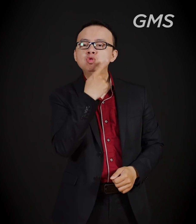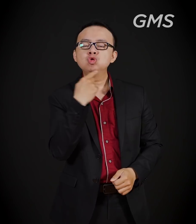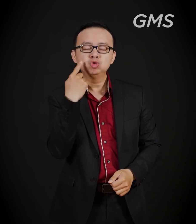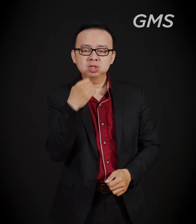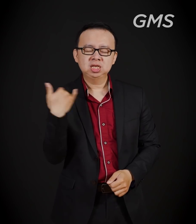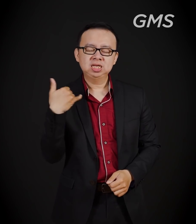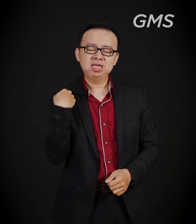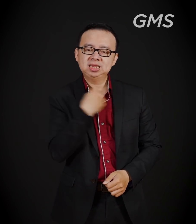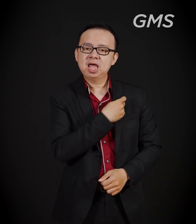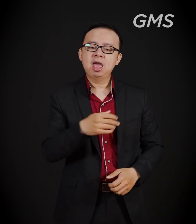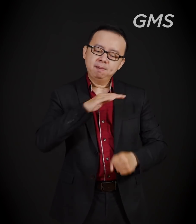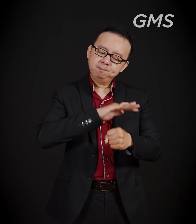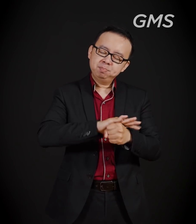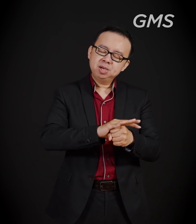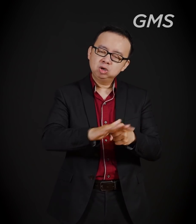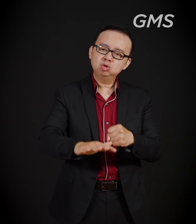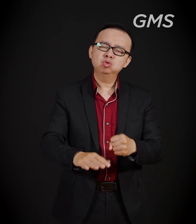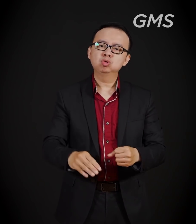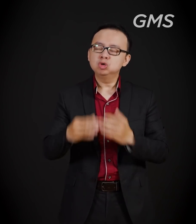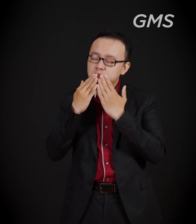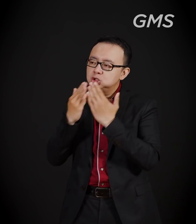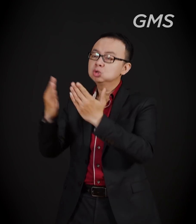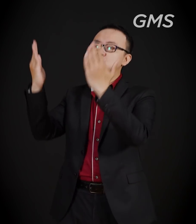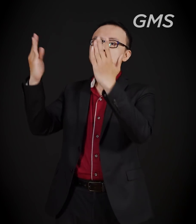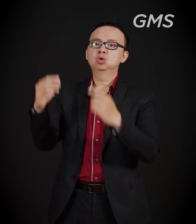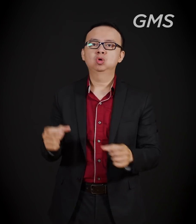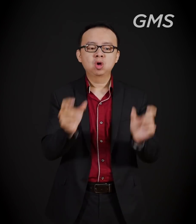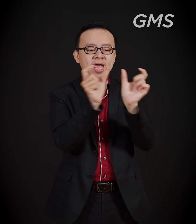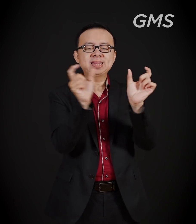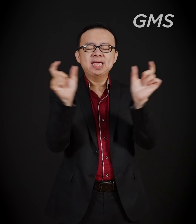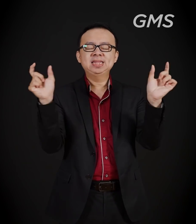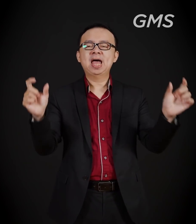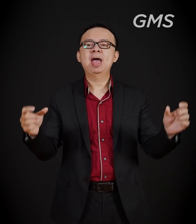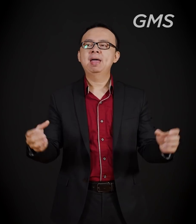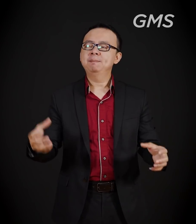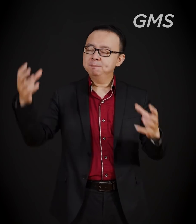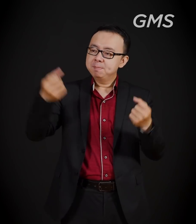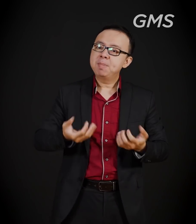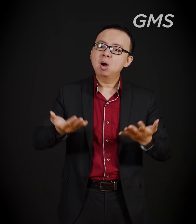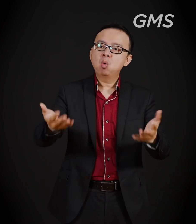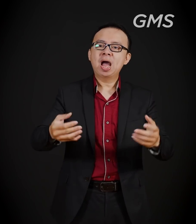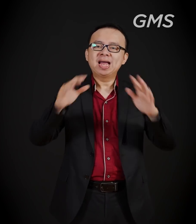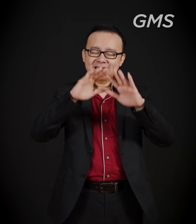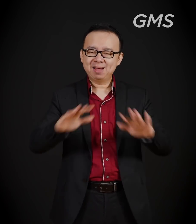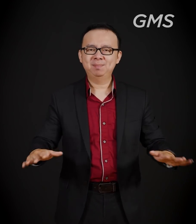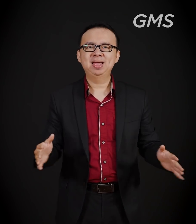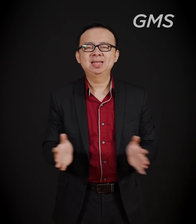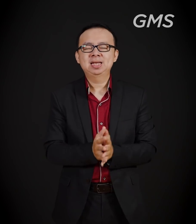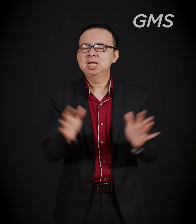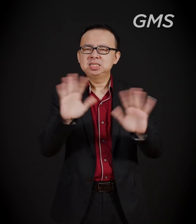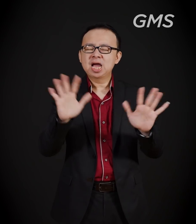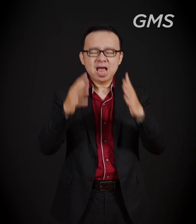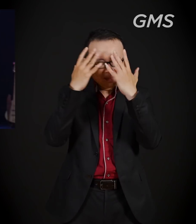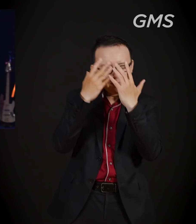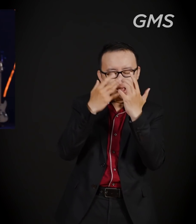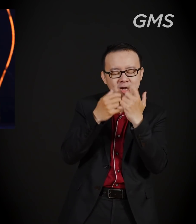syukur. Kata-kata kita harus membangun, kata-kata kita membawa damai menjadi berkat. Serta tidak malu bercerita tentang